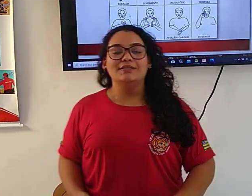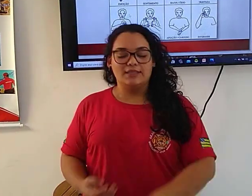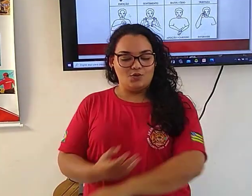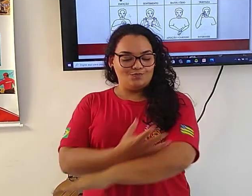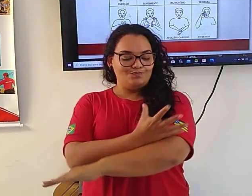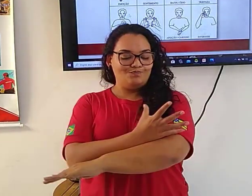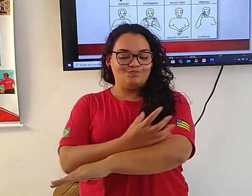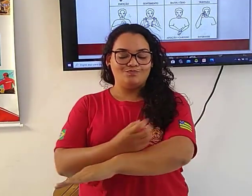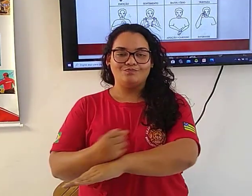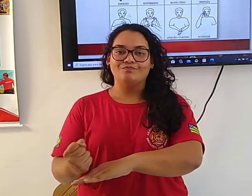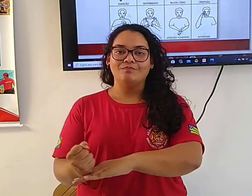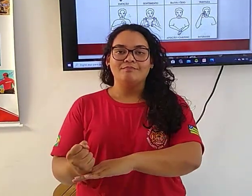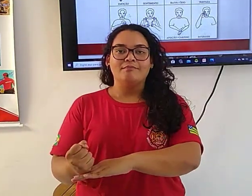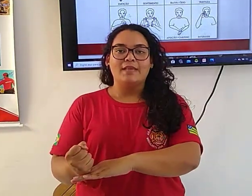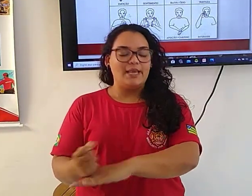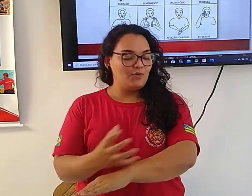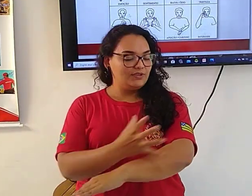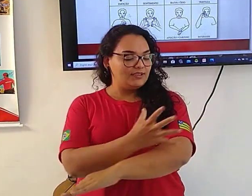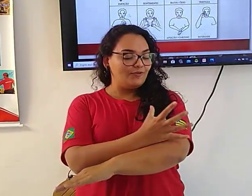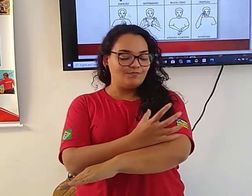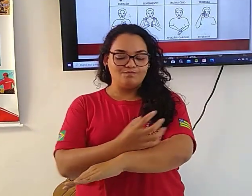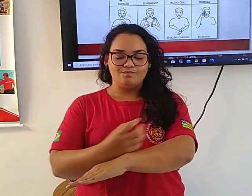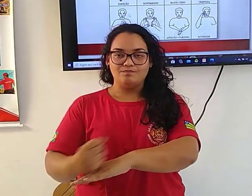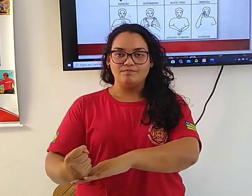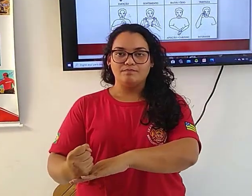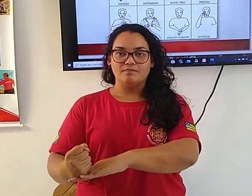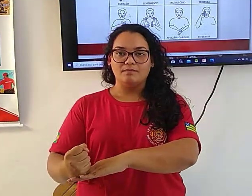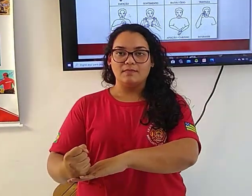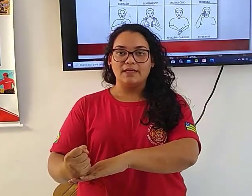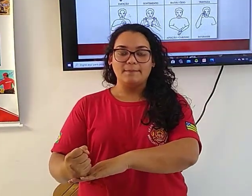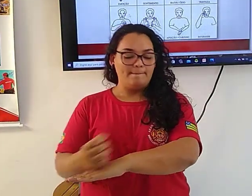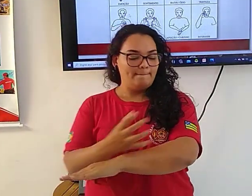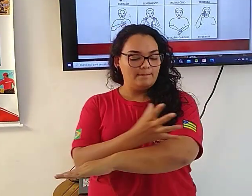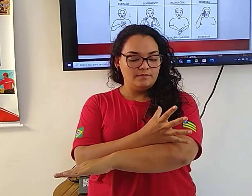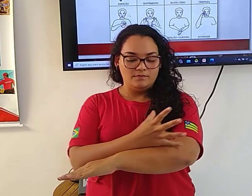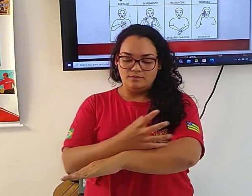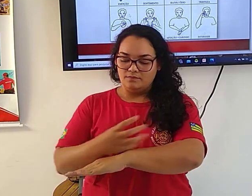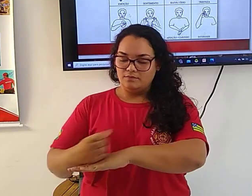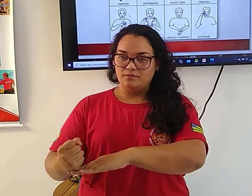emoção. Emoção, tá?